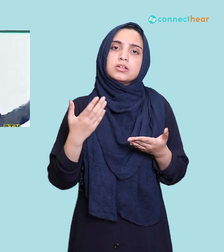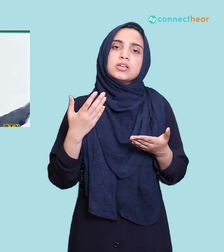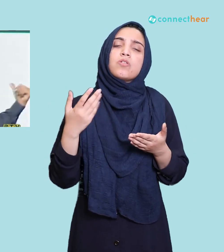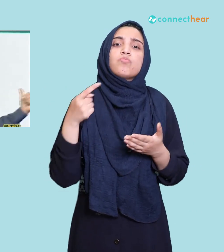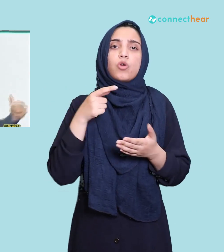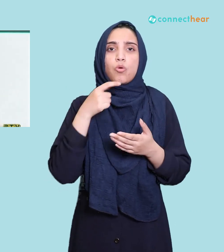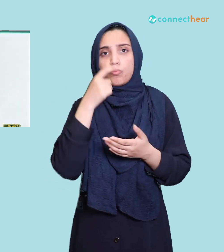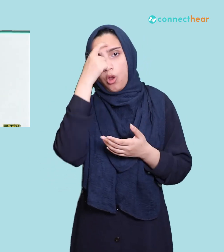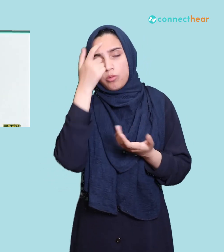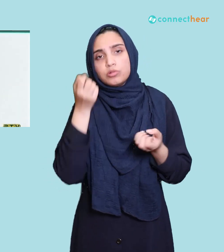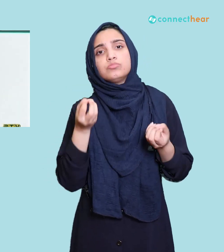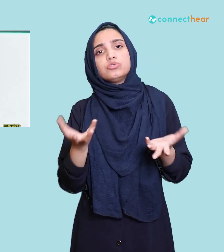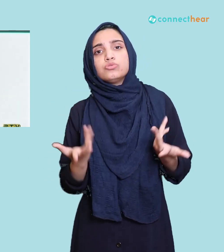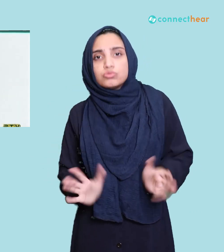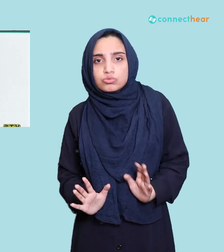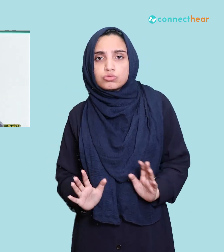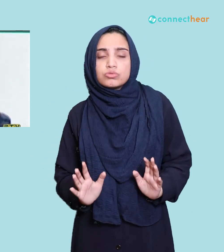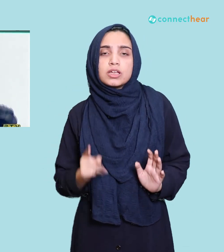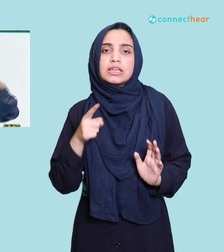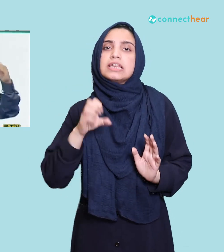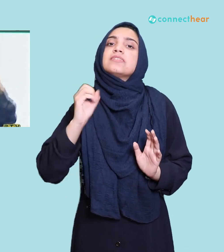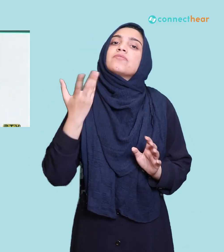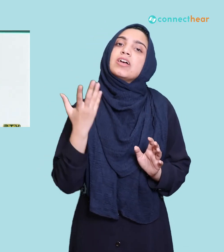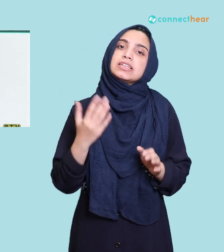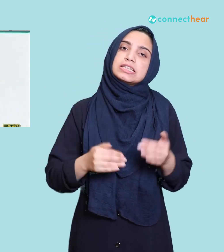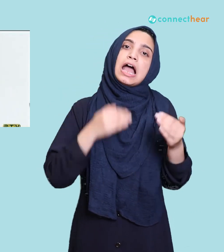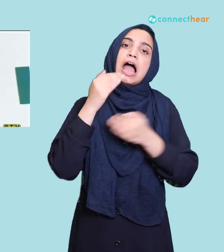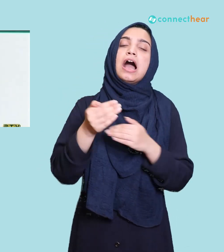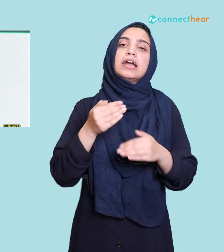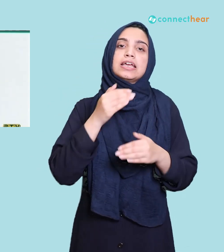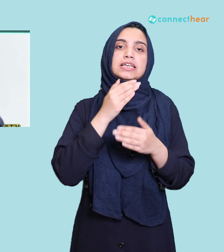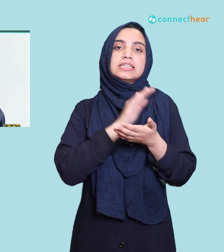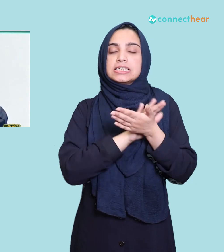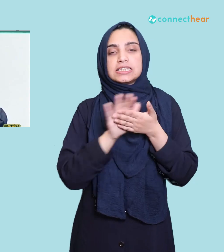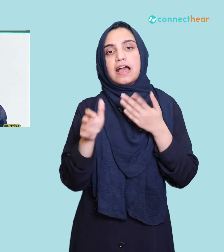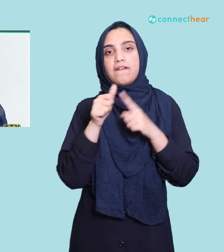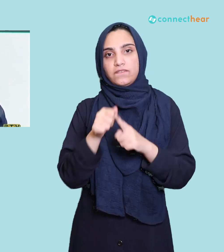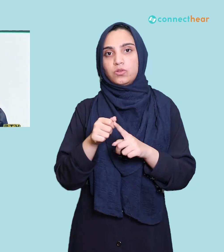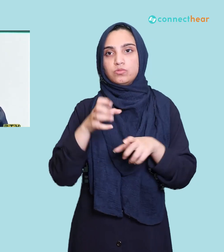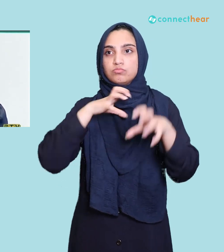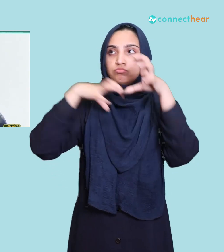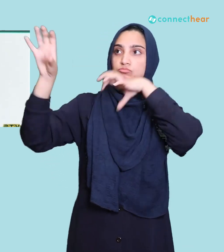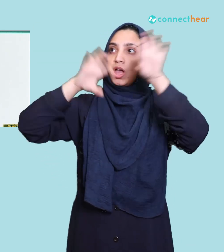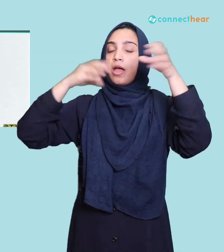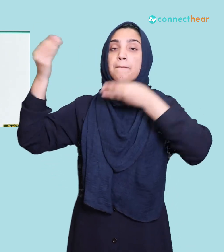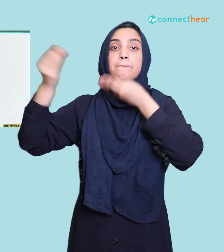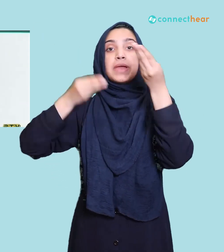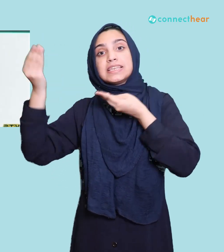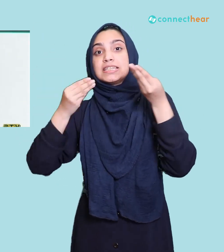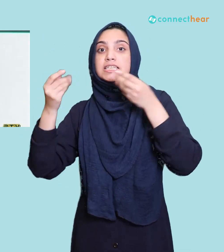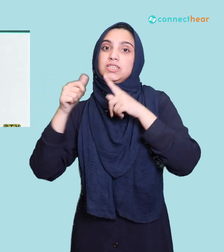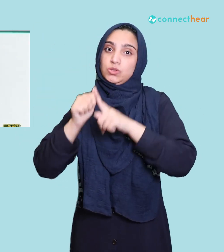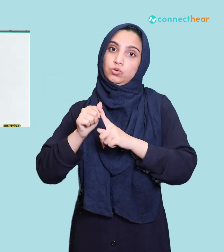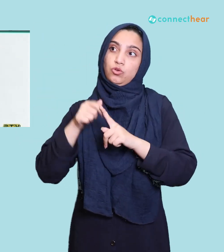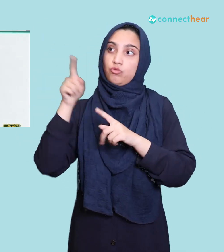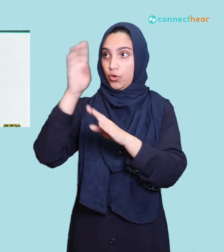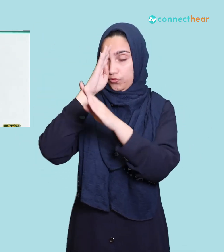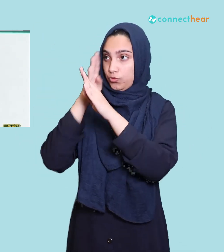تو انشاءاللہ ان انڈسٹریل زون سے ہم اتنی زیادہ ایکسپورٹ کریں گے کہ ہمیں پھر اس ٹریپ میں نہ پھنسنا پڑے.